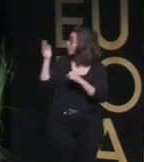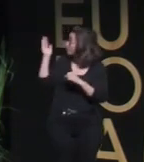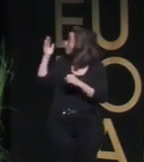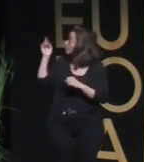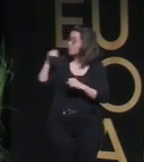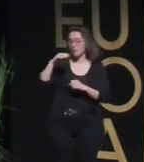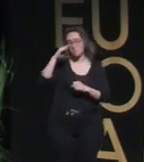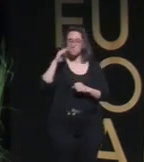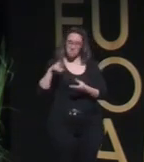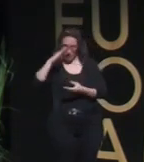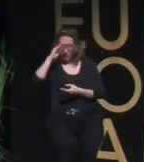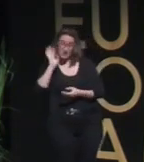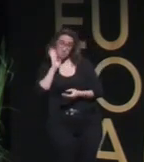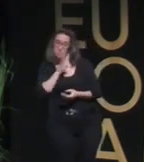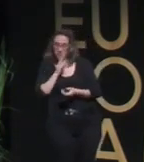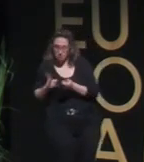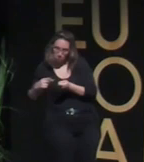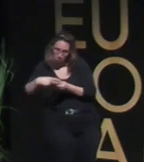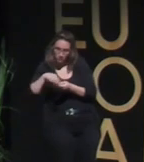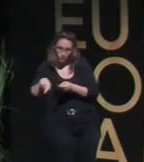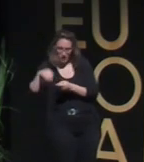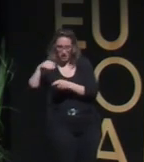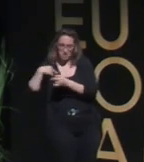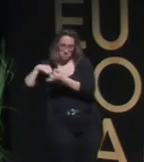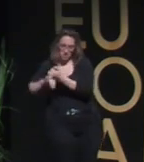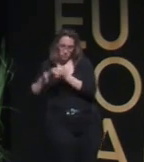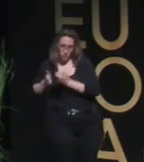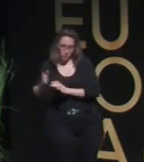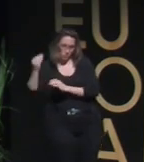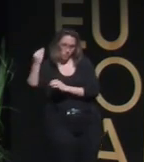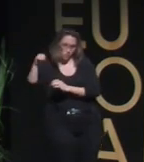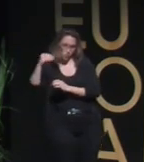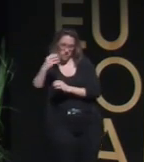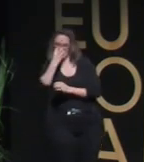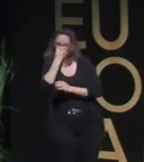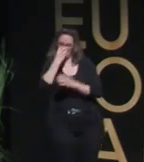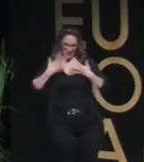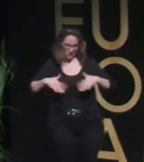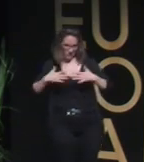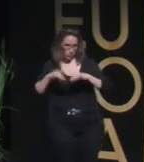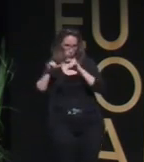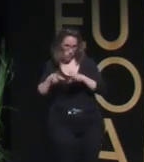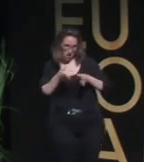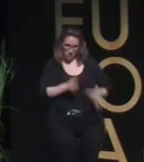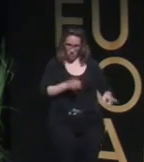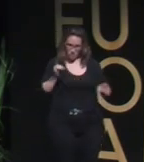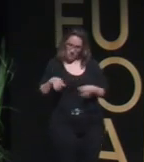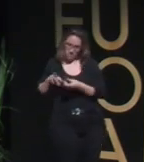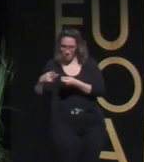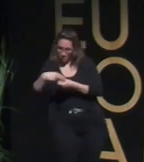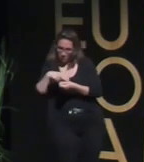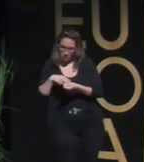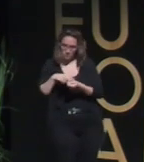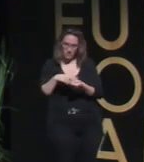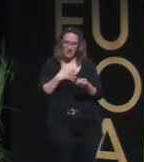de su padre de joven vestido de payaso, ¿vale? Como diciéndole, tú te vestías de payaso también cuando tenías su edad, ¿no? La parte que se nos